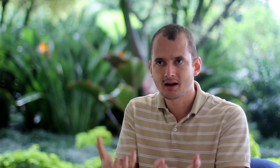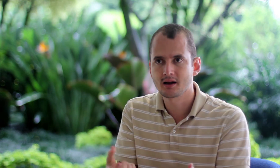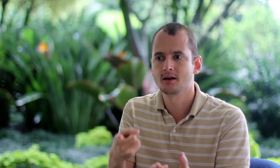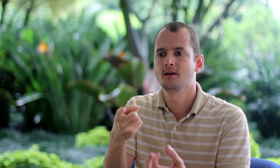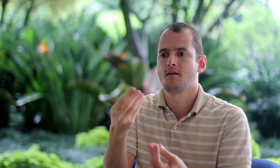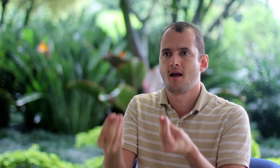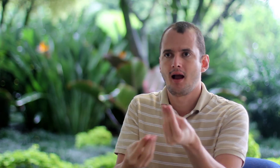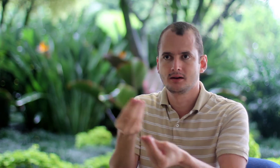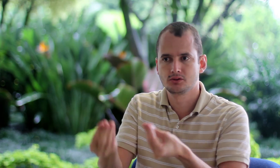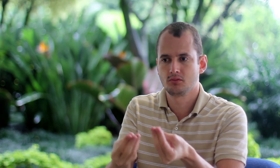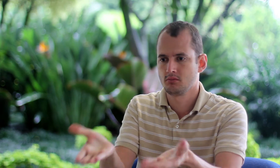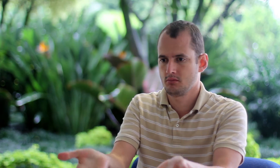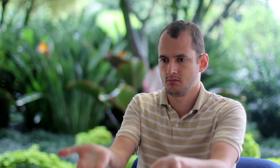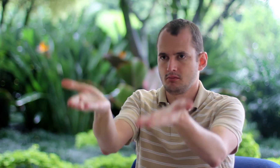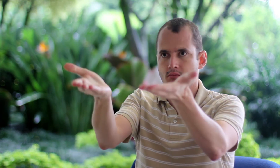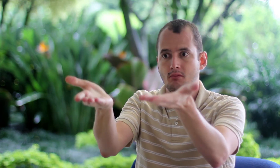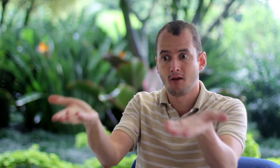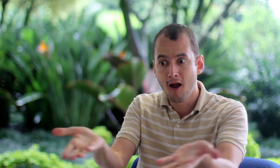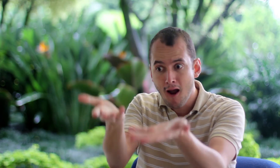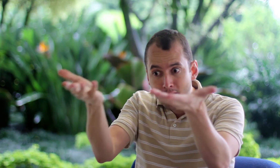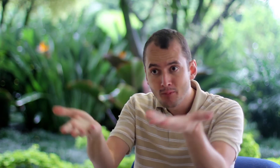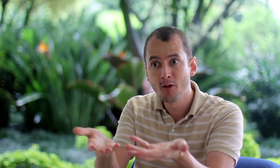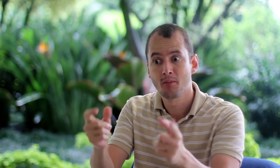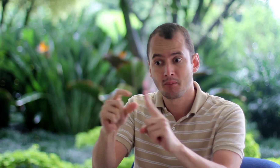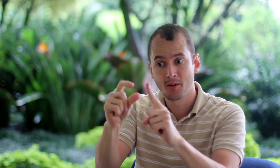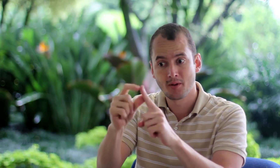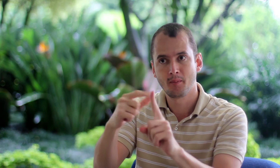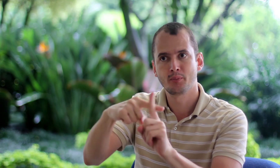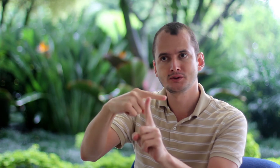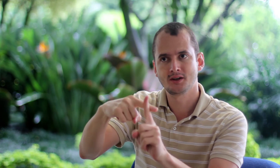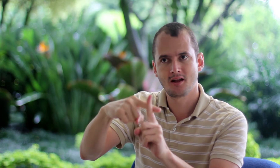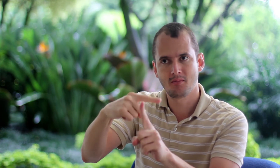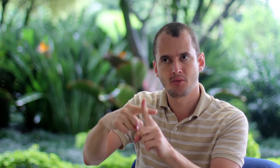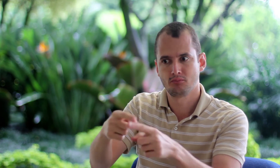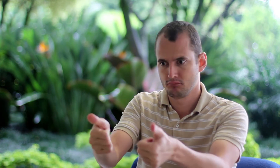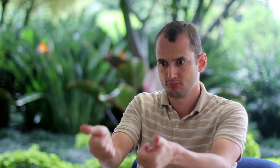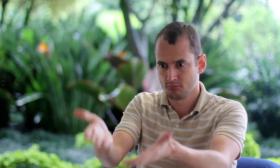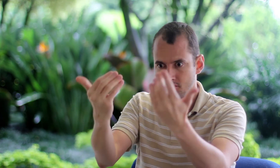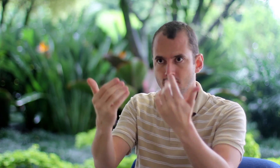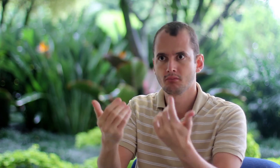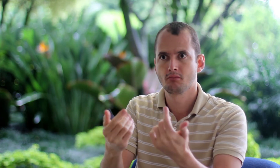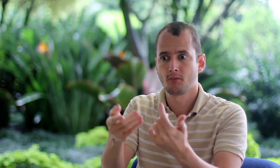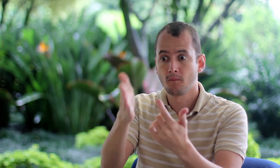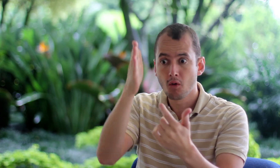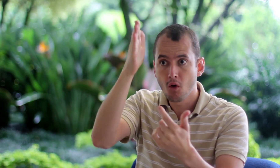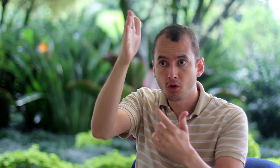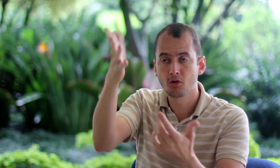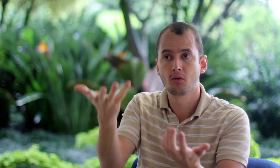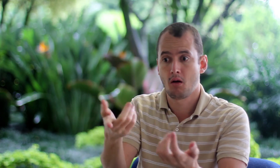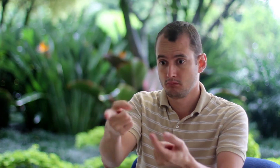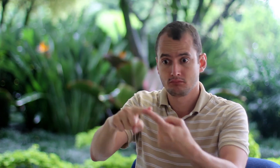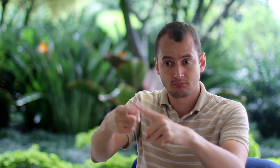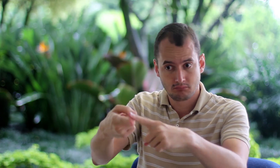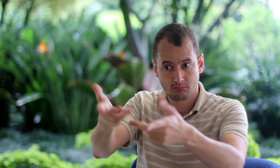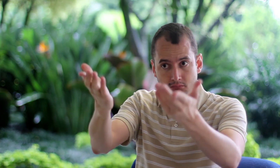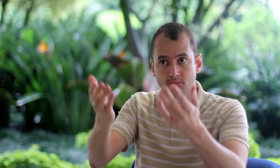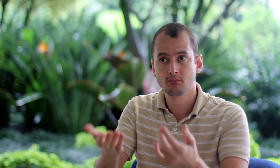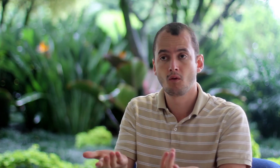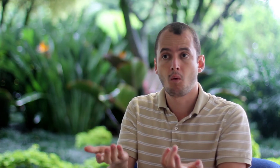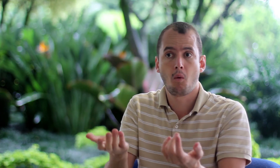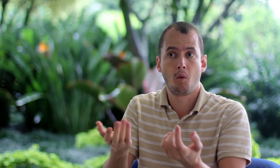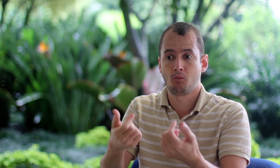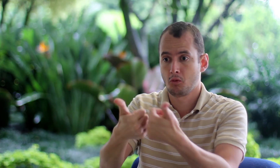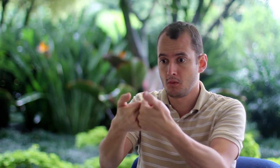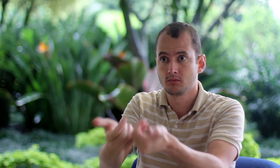persona capaz, soy una persona de tomar decisiones, soy una persona que puede hacer. Deme la oportunidad de hacerlo y yo